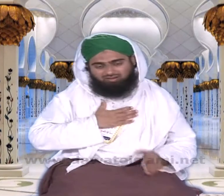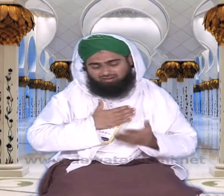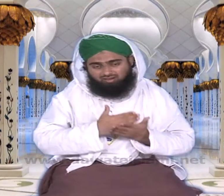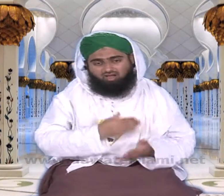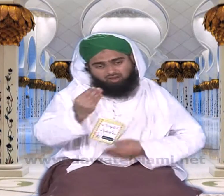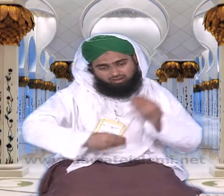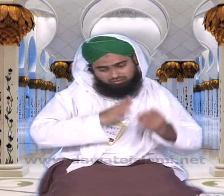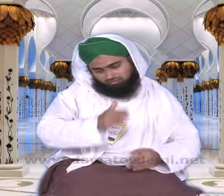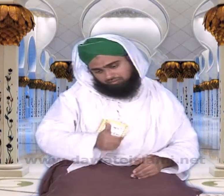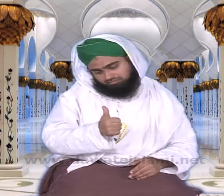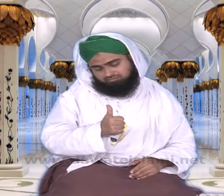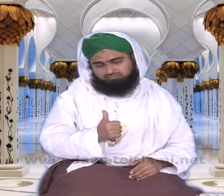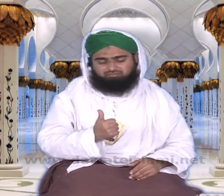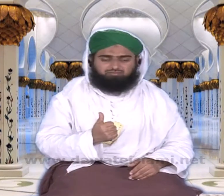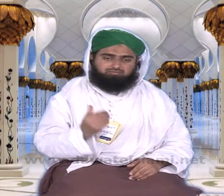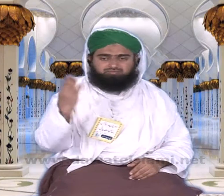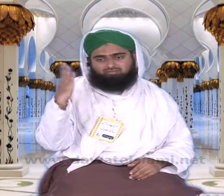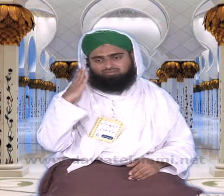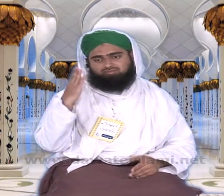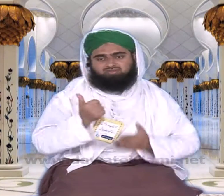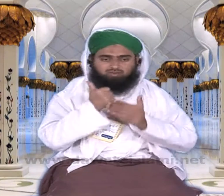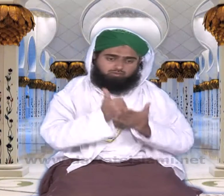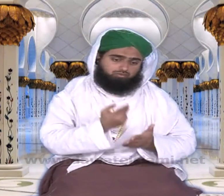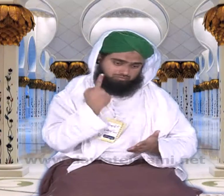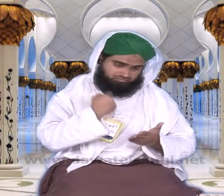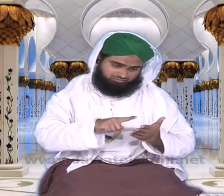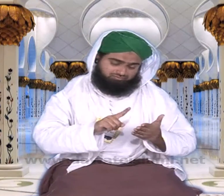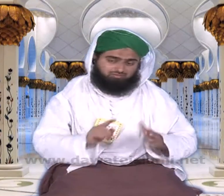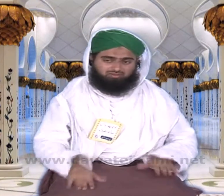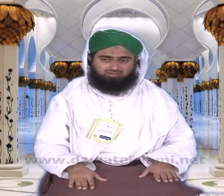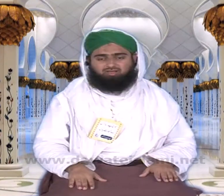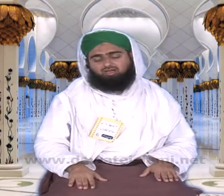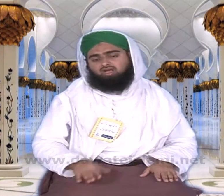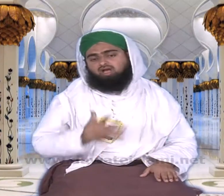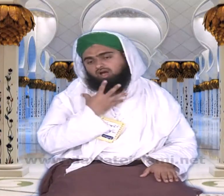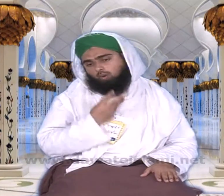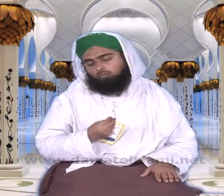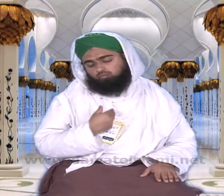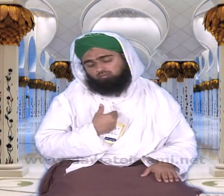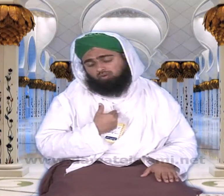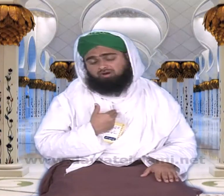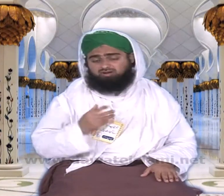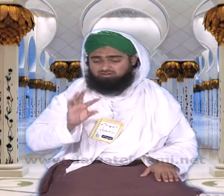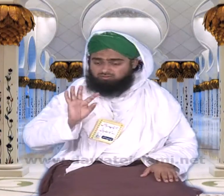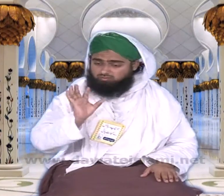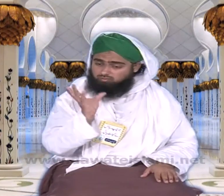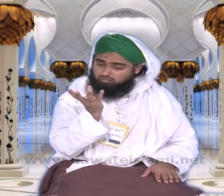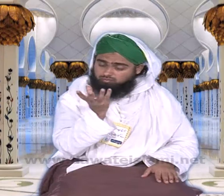کمانا قدرِ ضرورت ان باتوں کو کوئی دنیا داری نہیں کہتا لیکن ہماری دنیا کی محبت تو ہے میرے بھائیوں